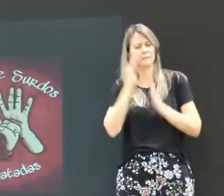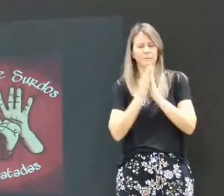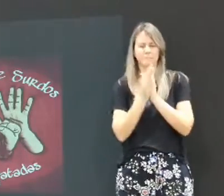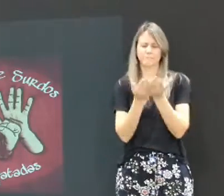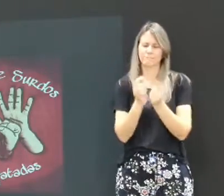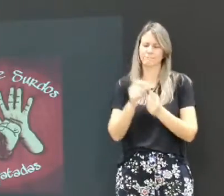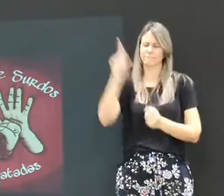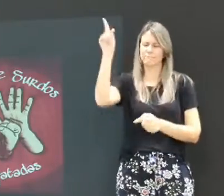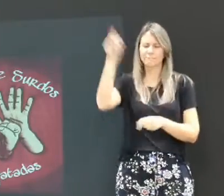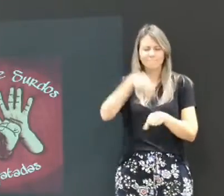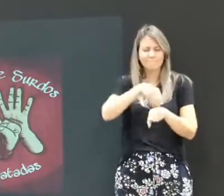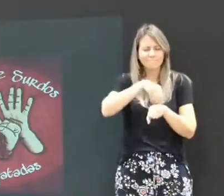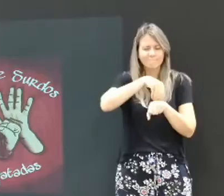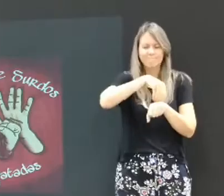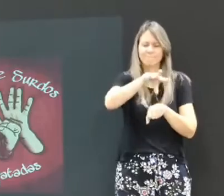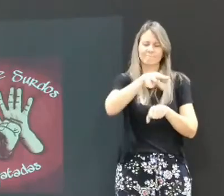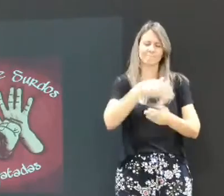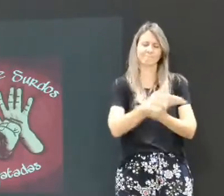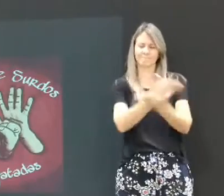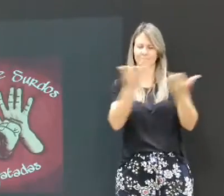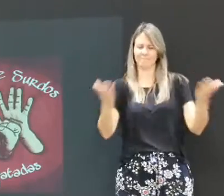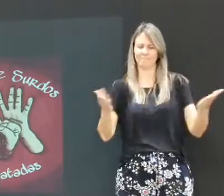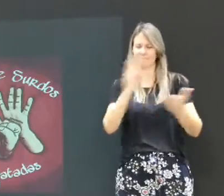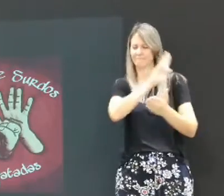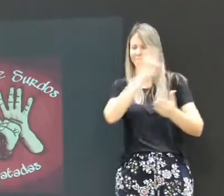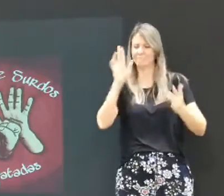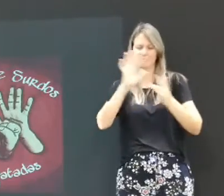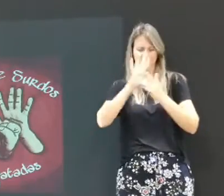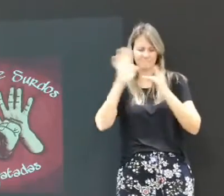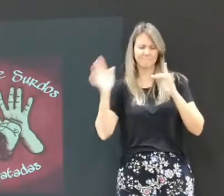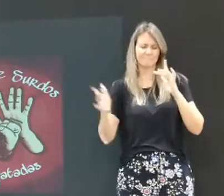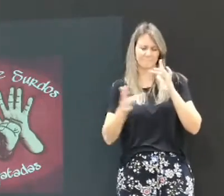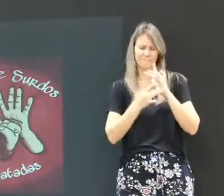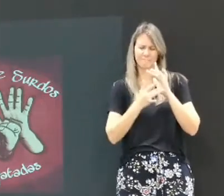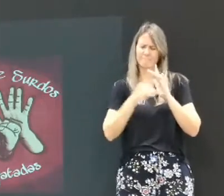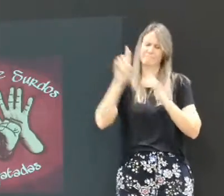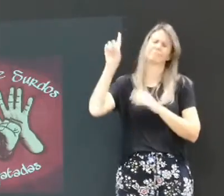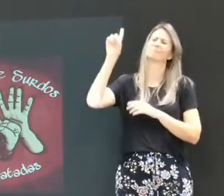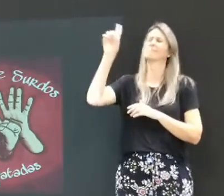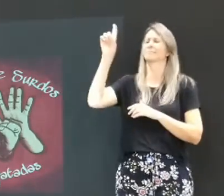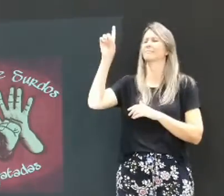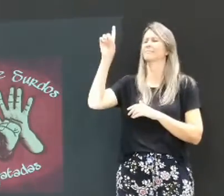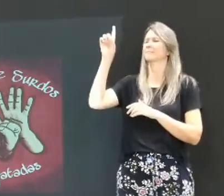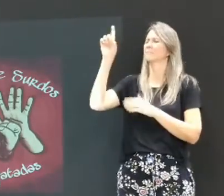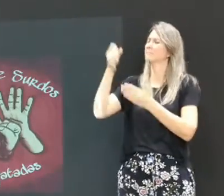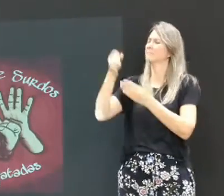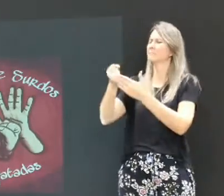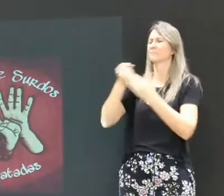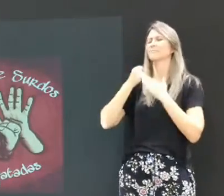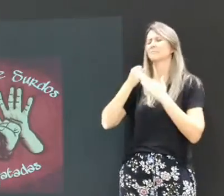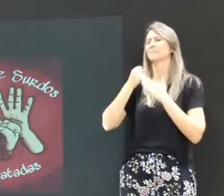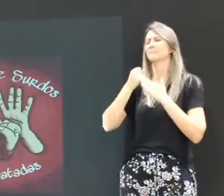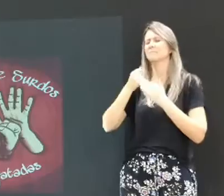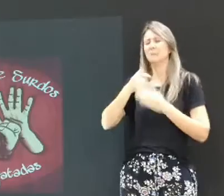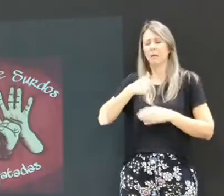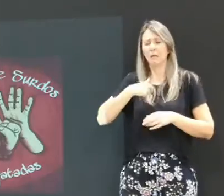evangelizando a palavra de Deus, passando a compreensão para todos, em nome de Jesus. Eu peço ao Senhor